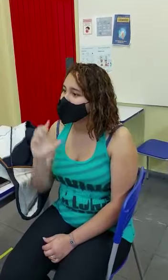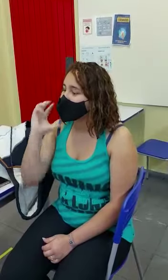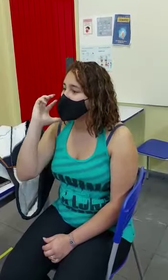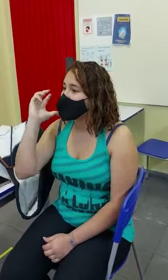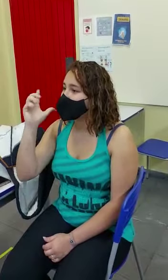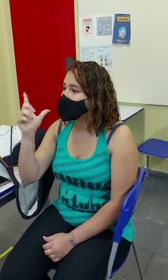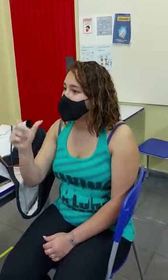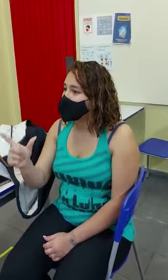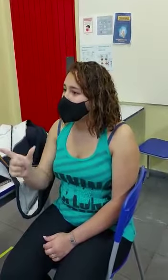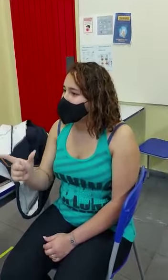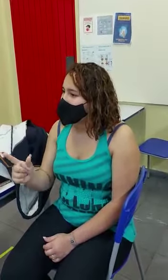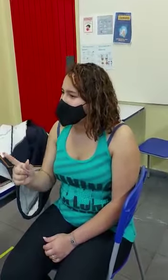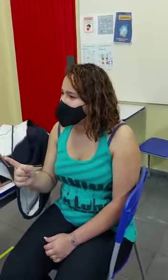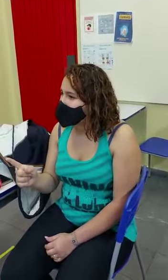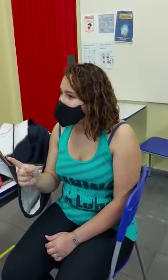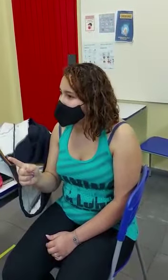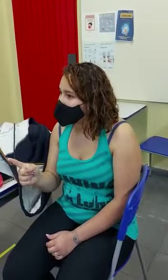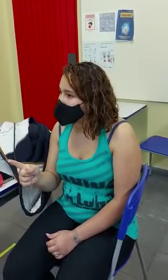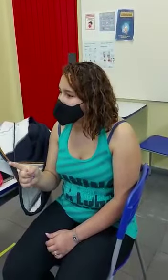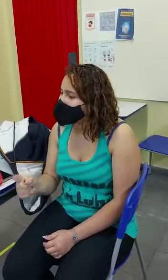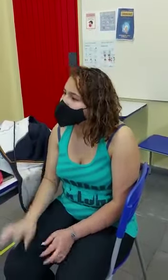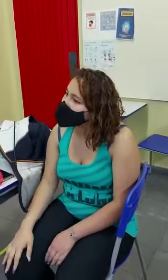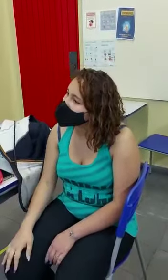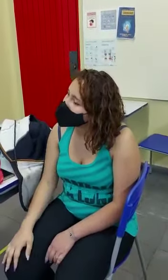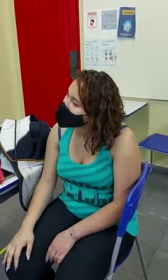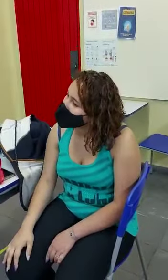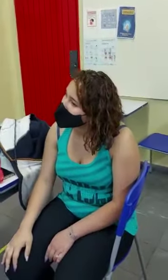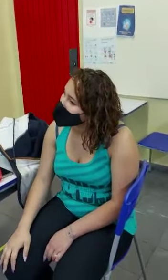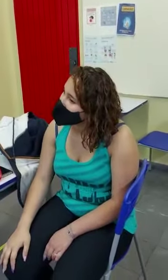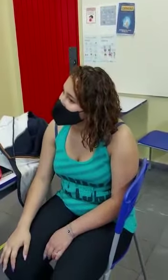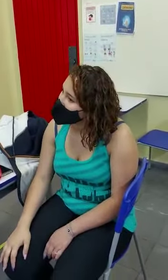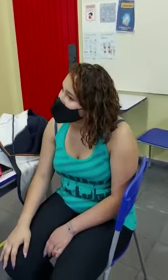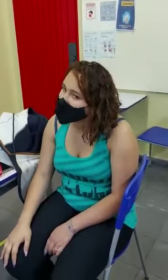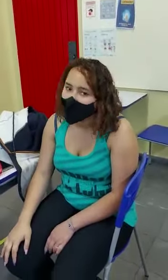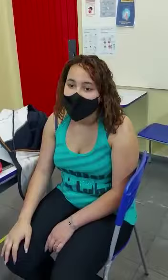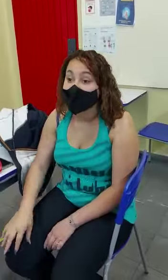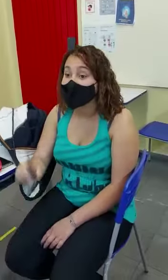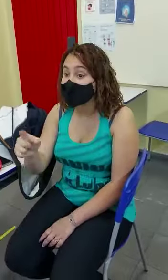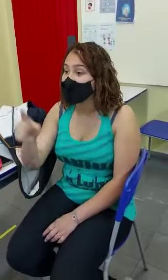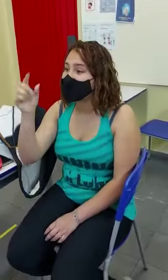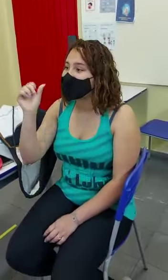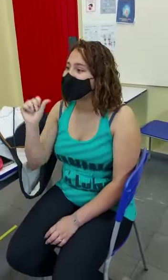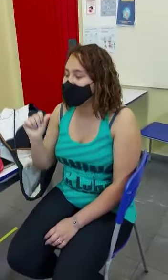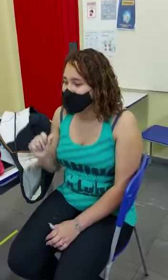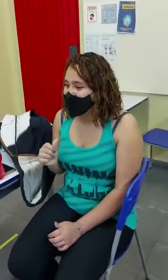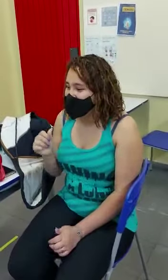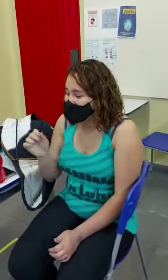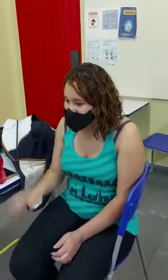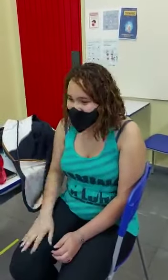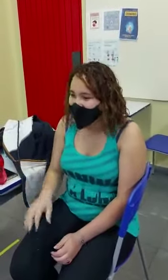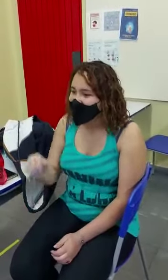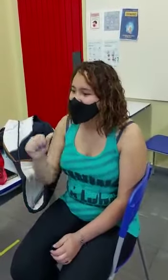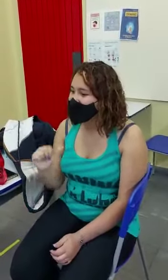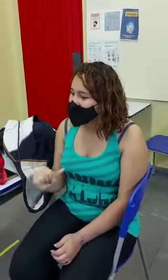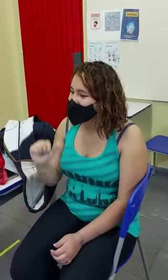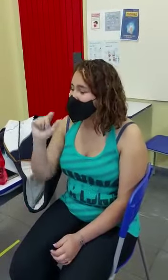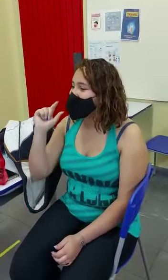cachorra, minha janela, meu papel,